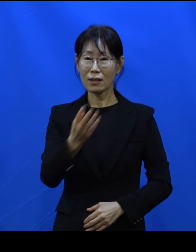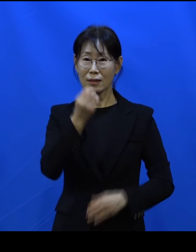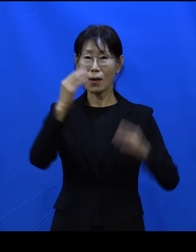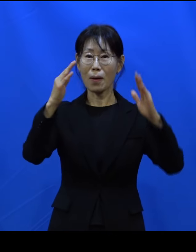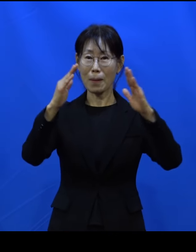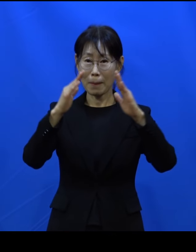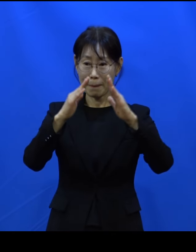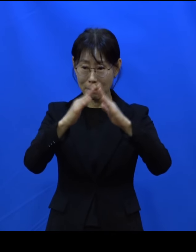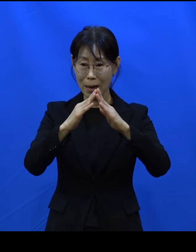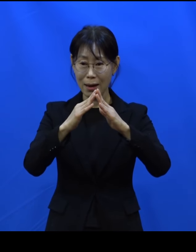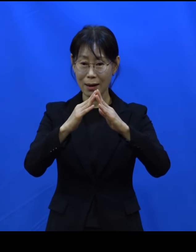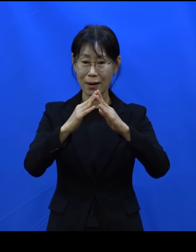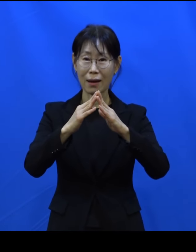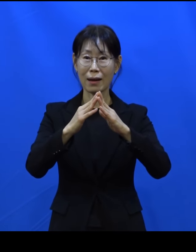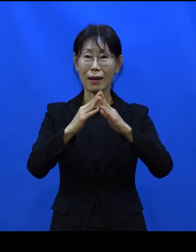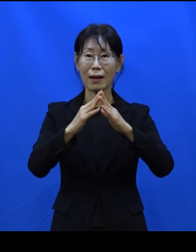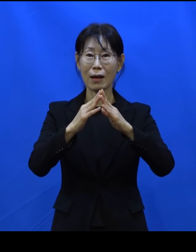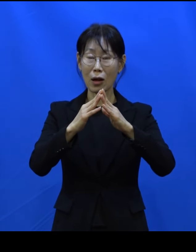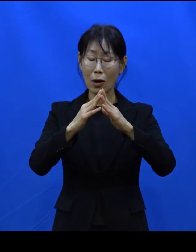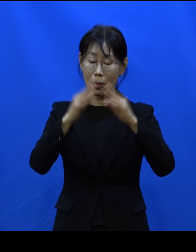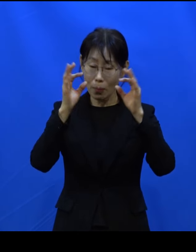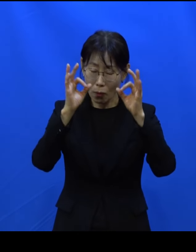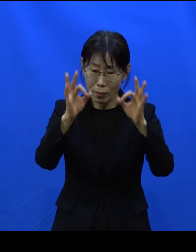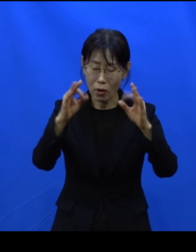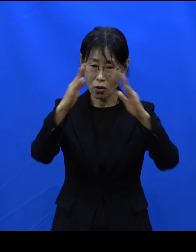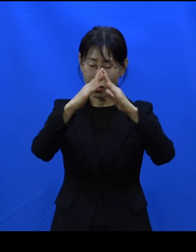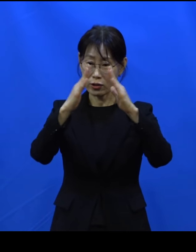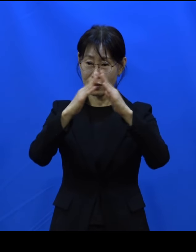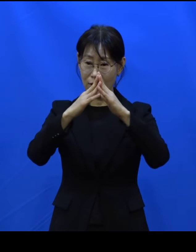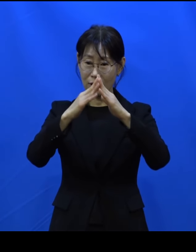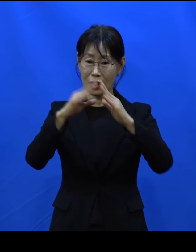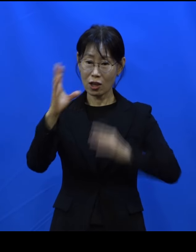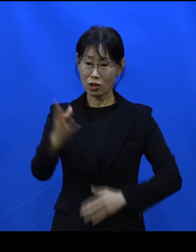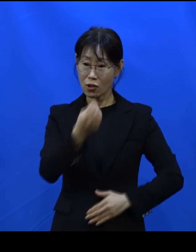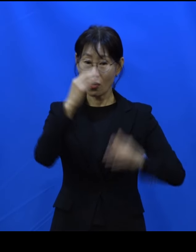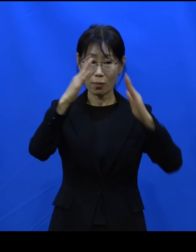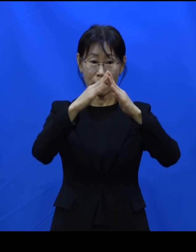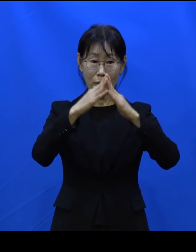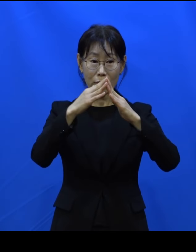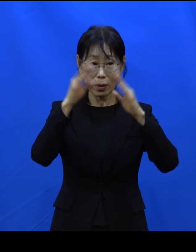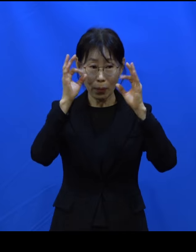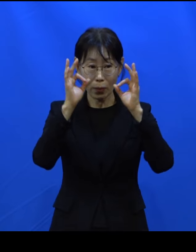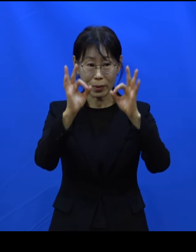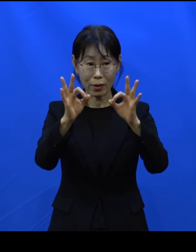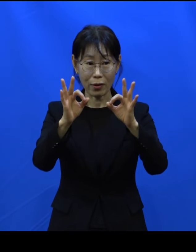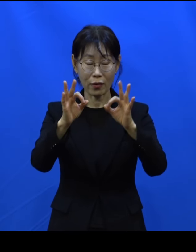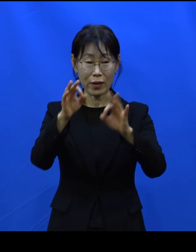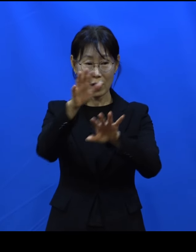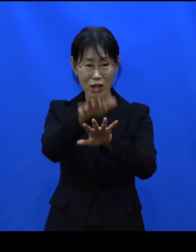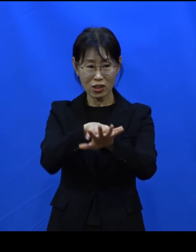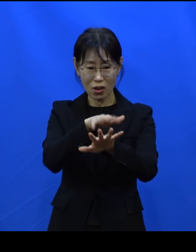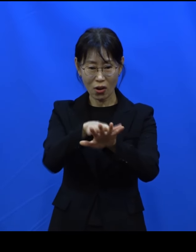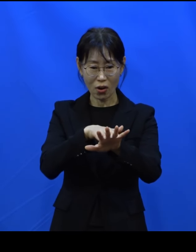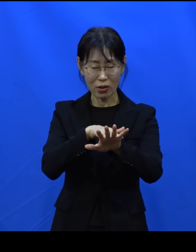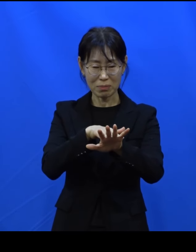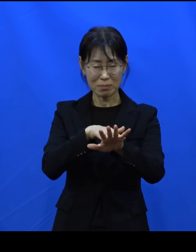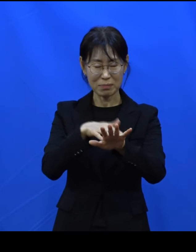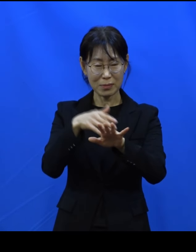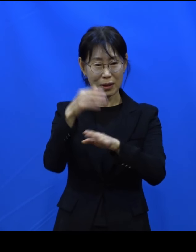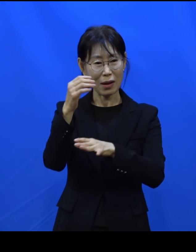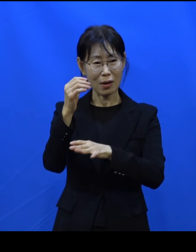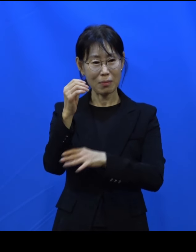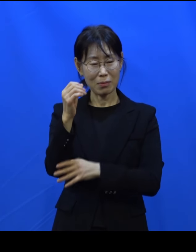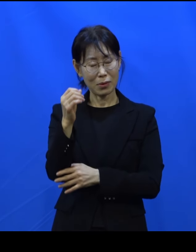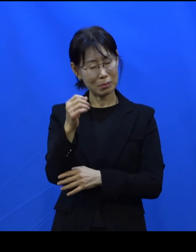근데 안은 너무 정교한 거죠. 너무 정교하게 만드는 거예요. 가장 깊고 아름다운 곳이 어디예요?